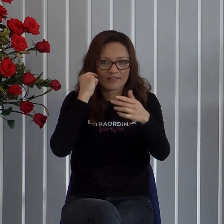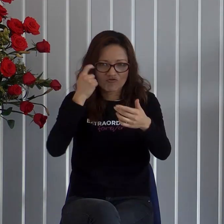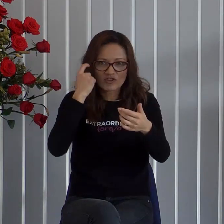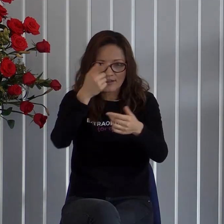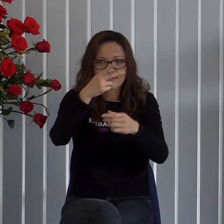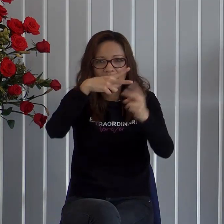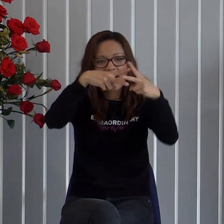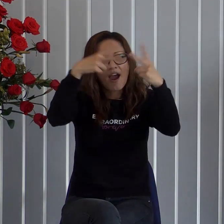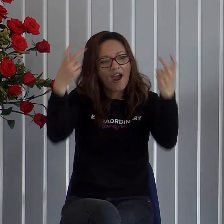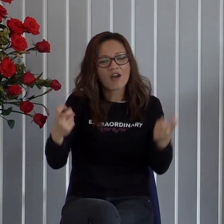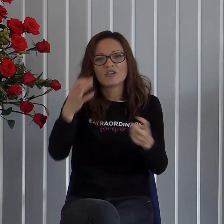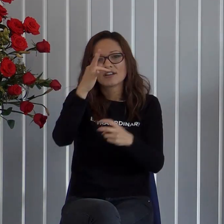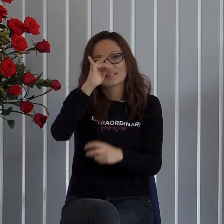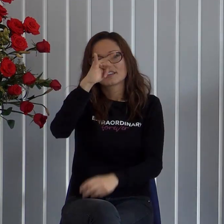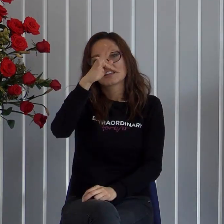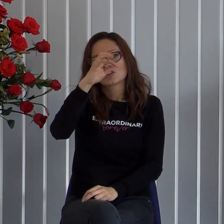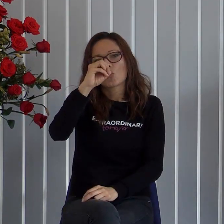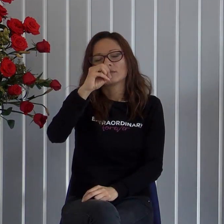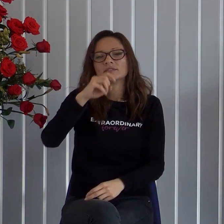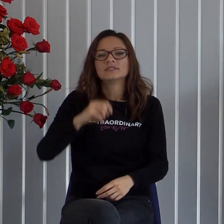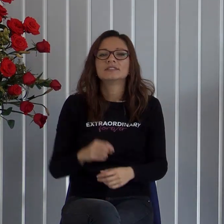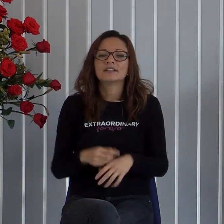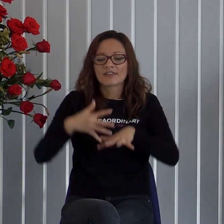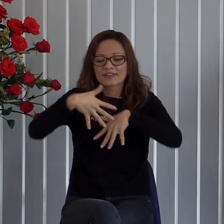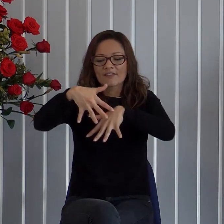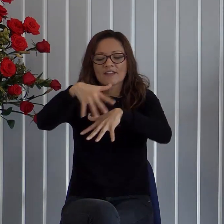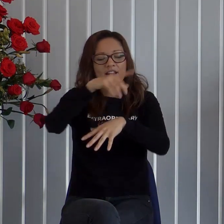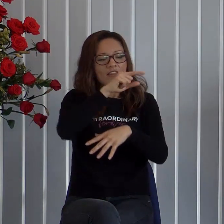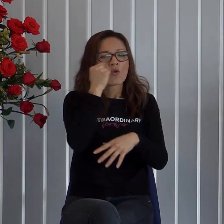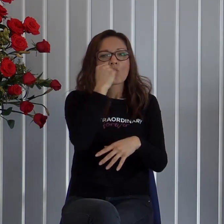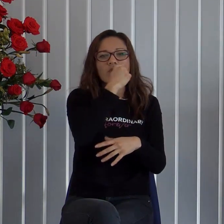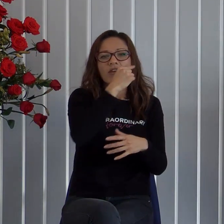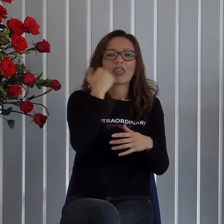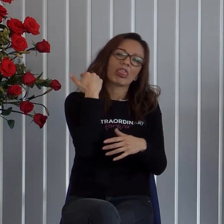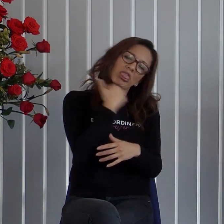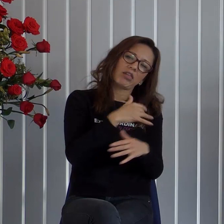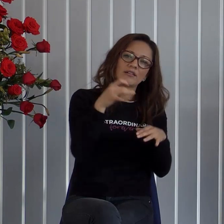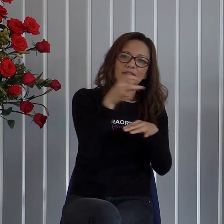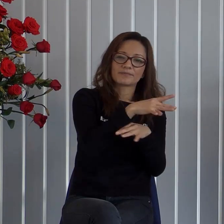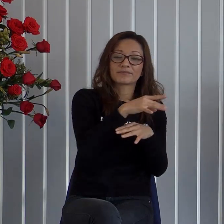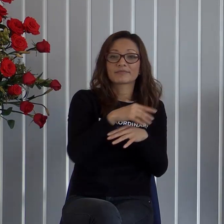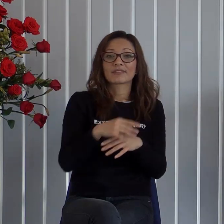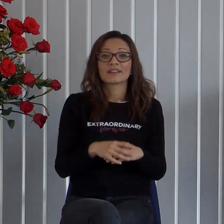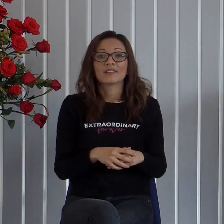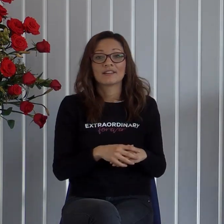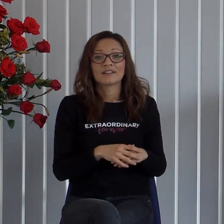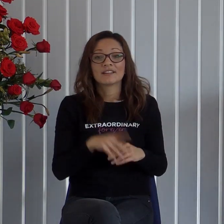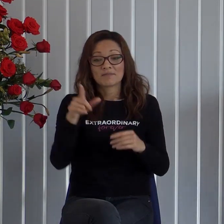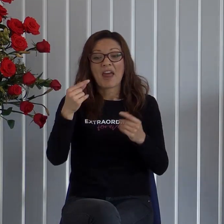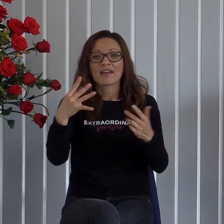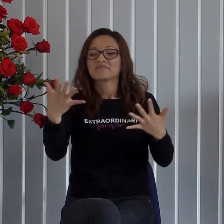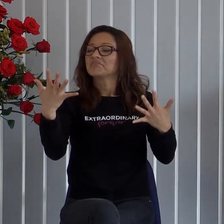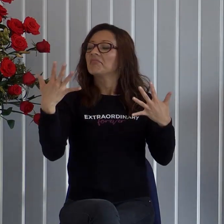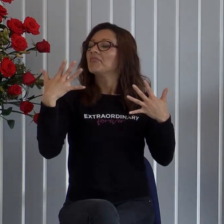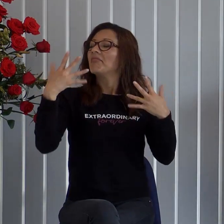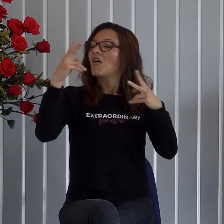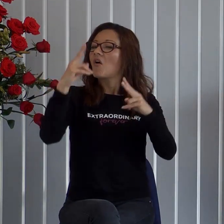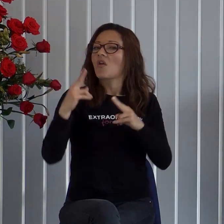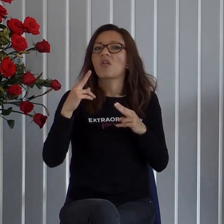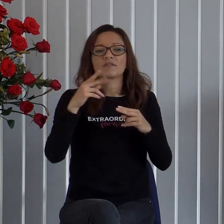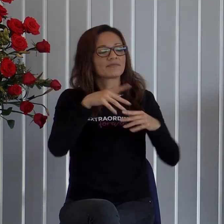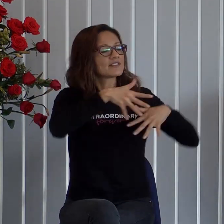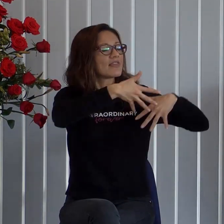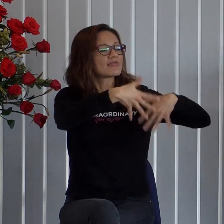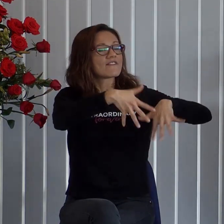los caídos judíos. Entonces ellos, claro, el general para ganarse sus palmarés, sus honores, hacía